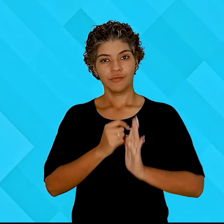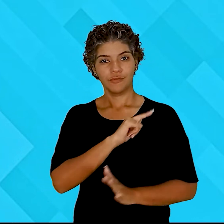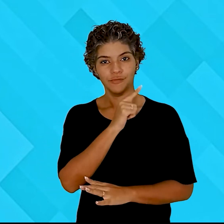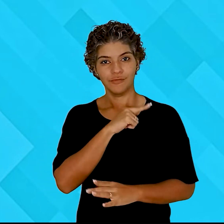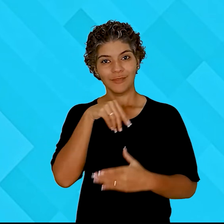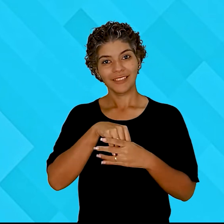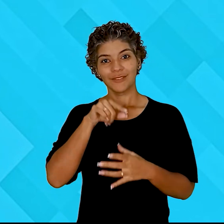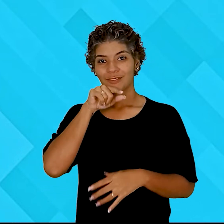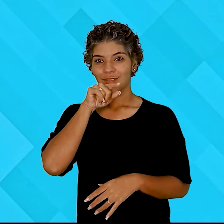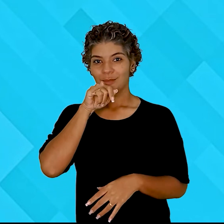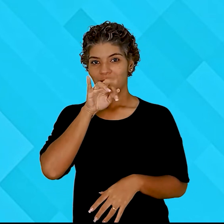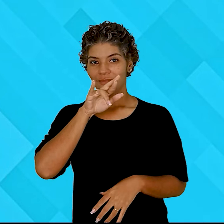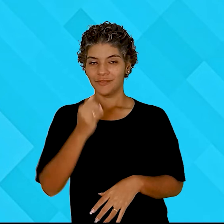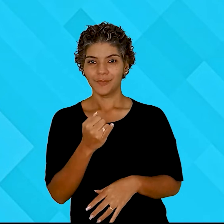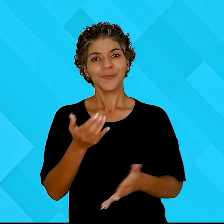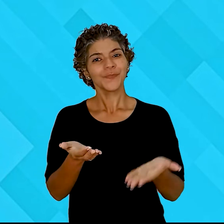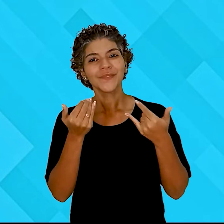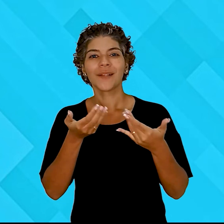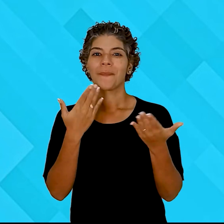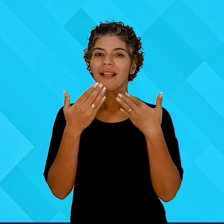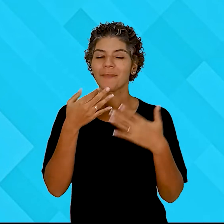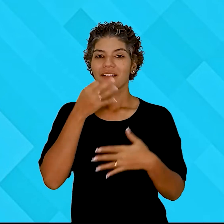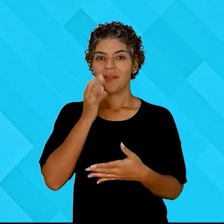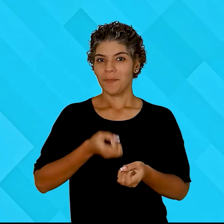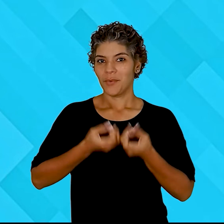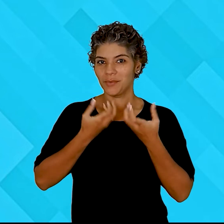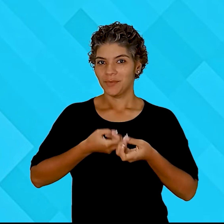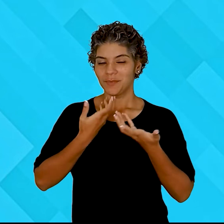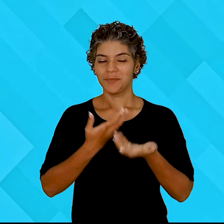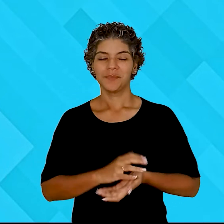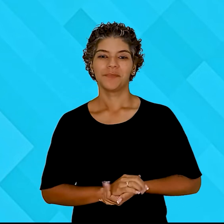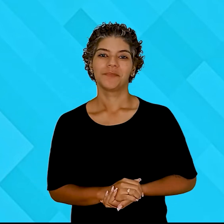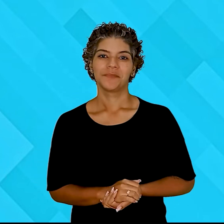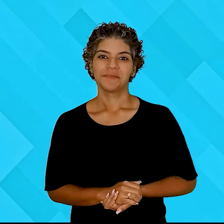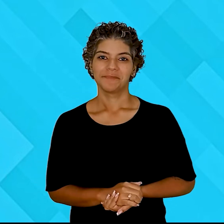IFRJ Nilópolis. Eu convido vocês para mais um bate-papo do Café com Produção.